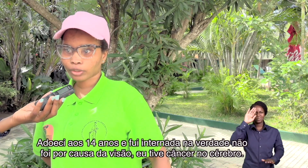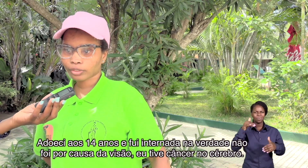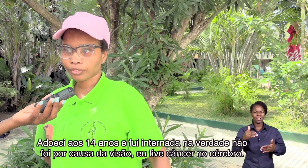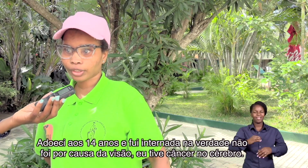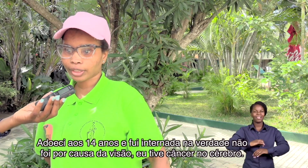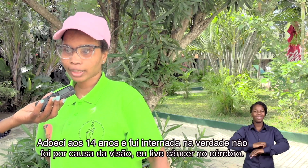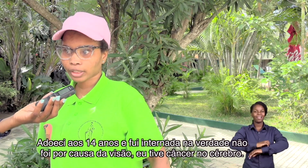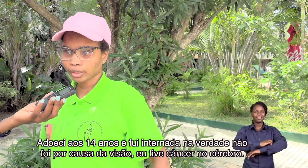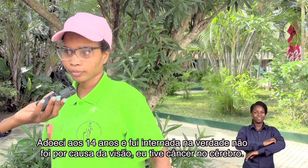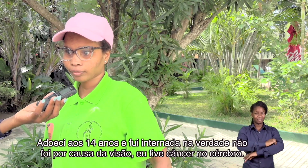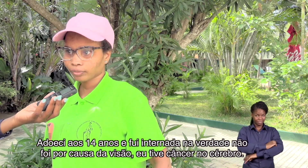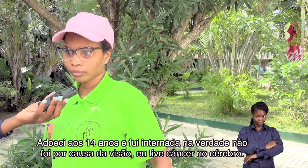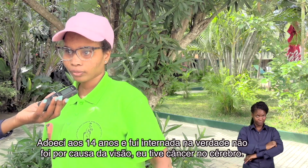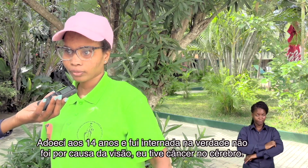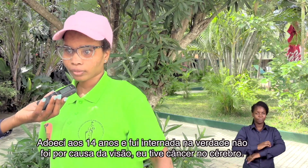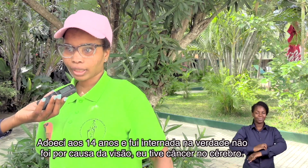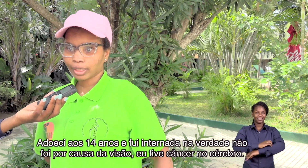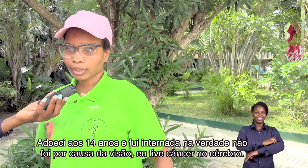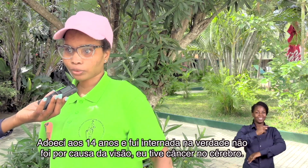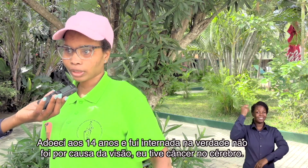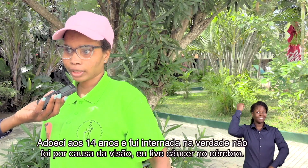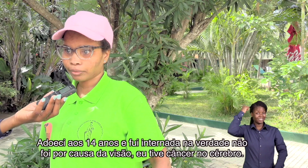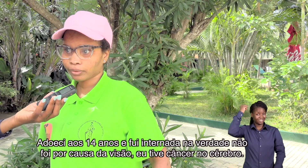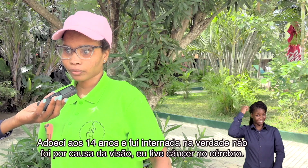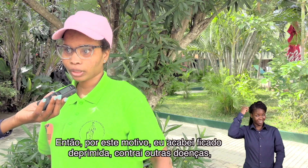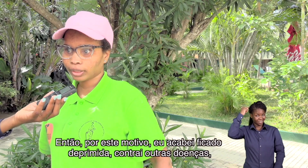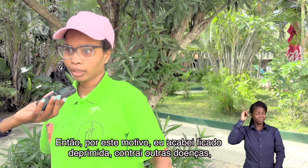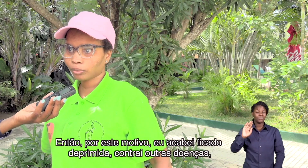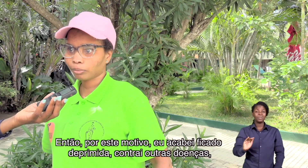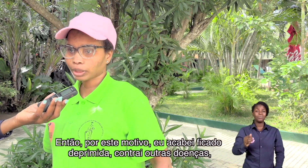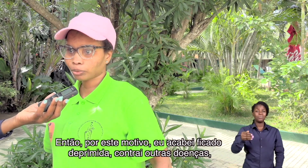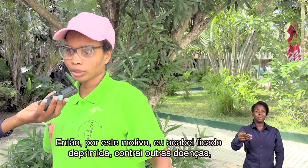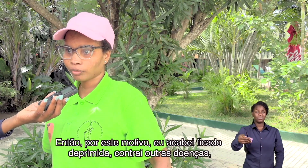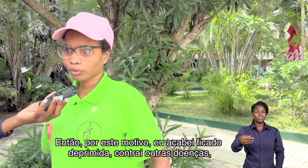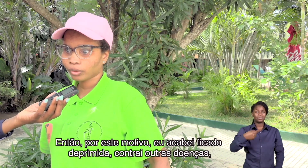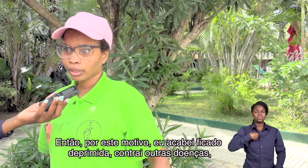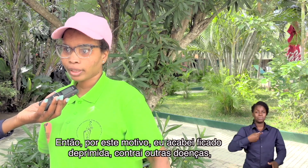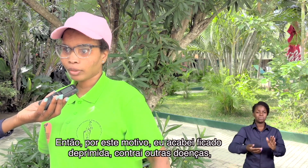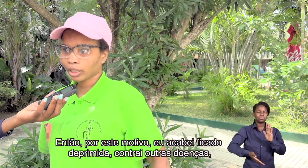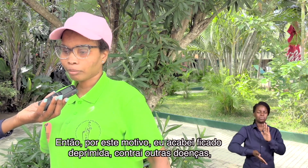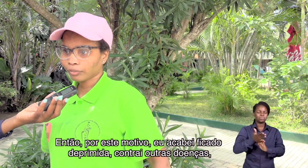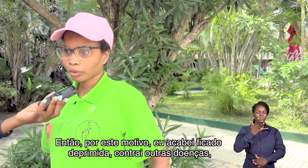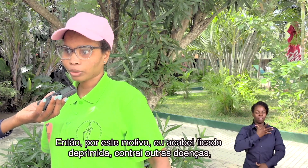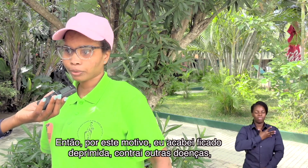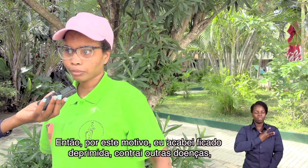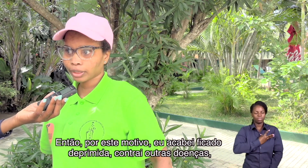Eu tive câncer no cérebro. Então, por este motivo, eu acabei ficando